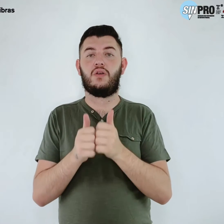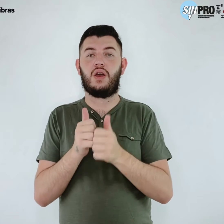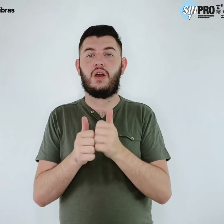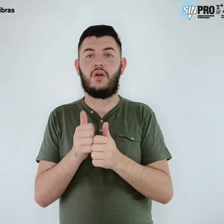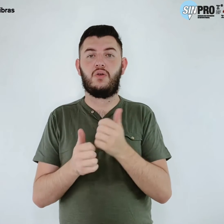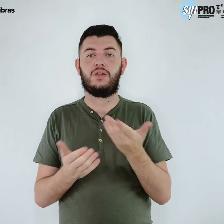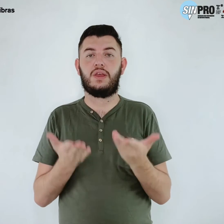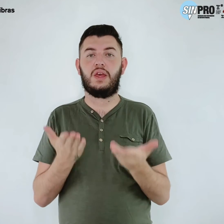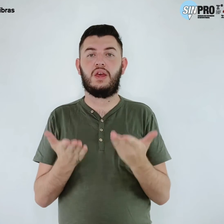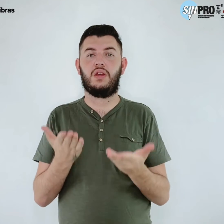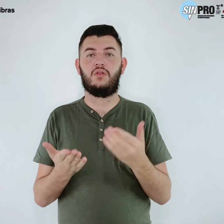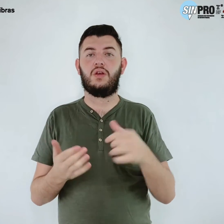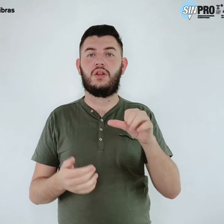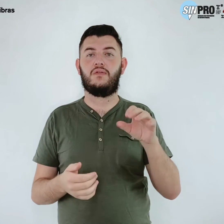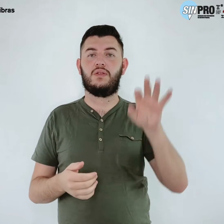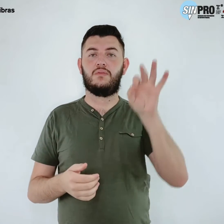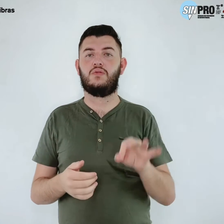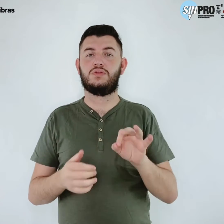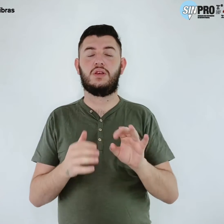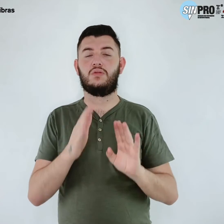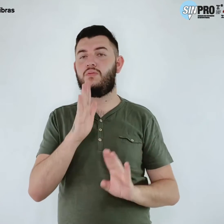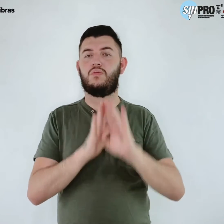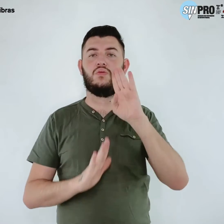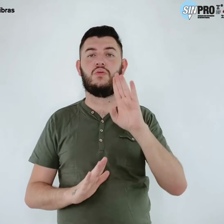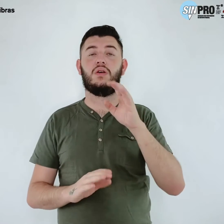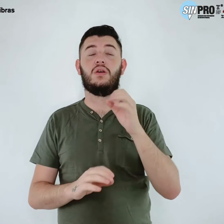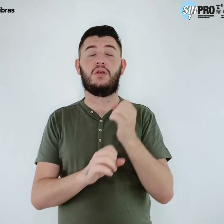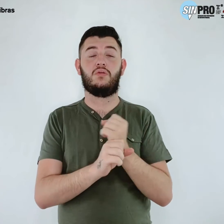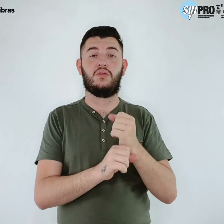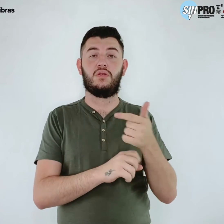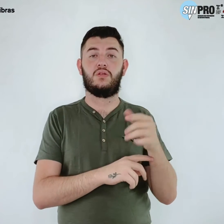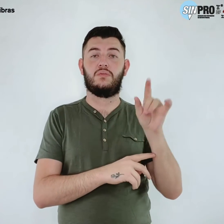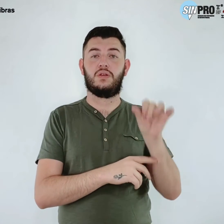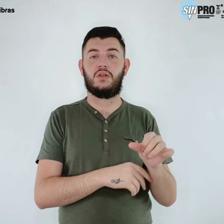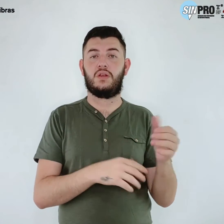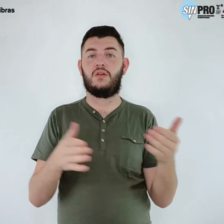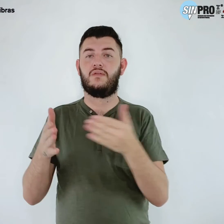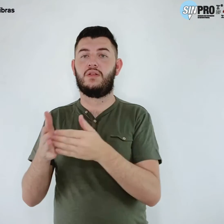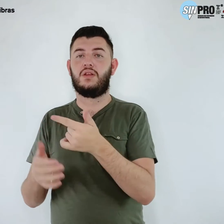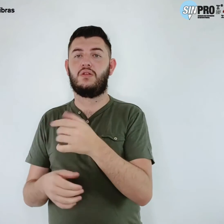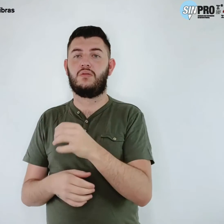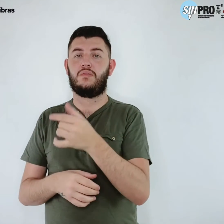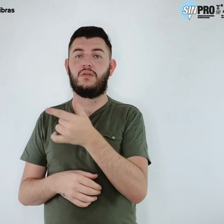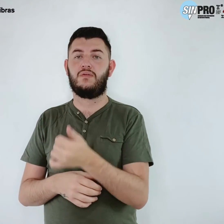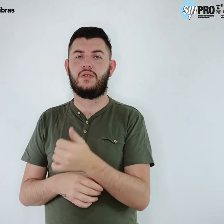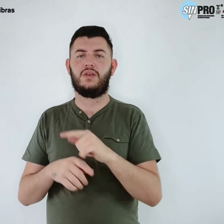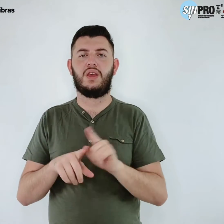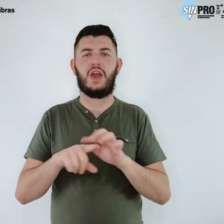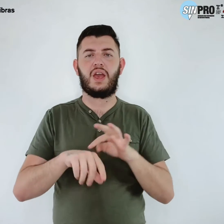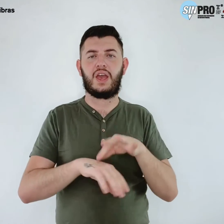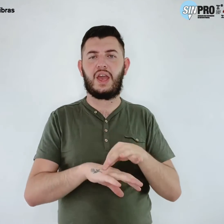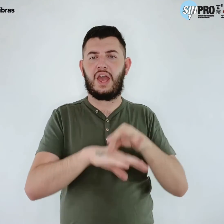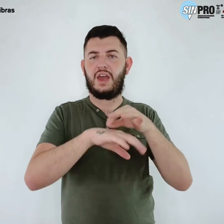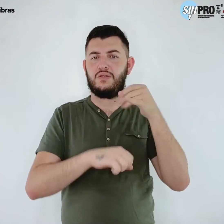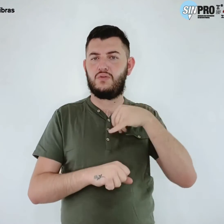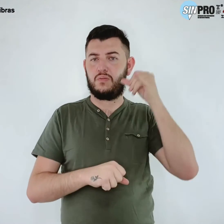O preço do quilo do arroz aumentou 90% entre 2019 e 2021. E